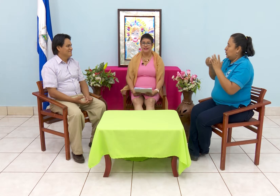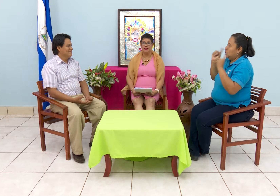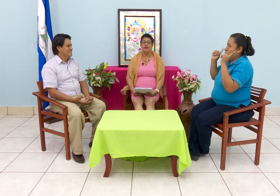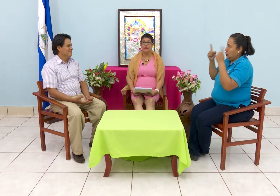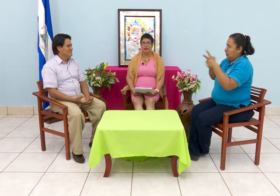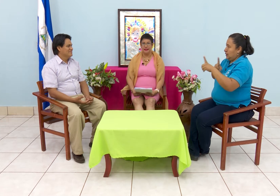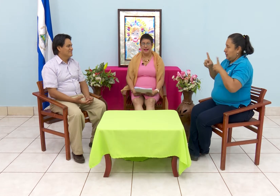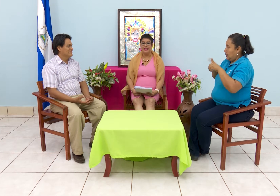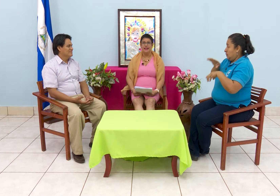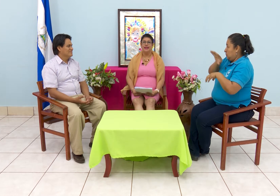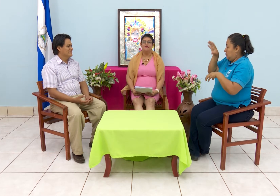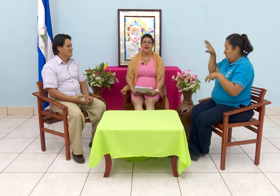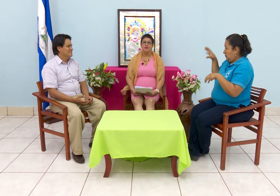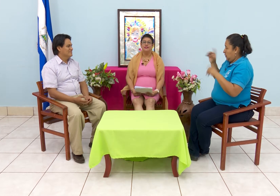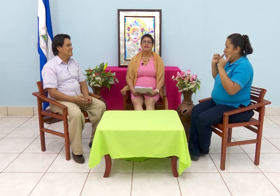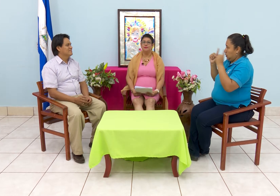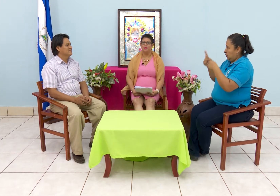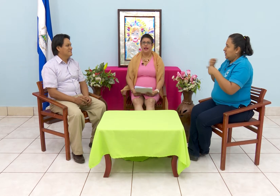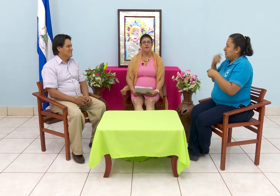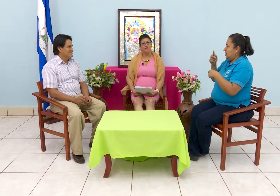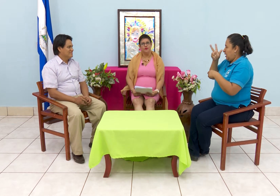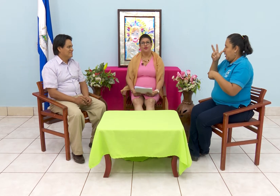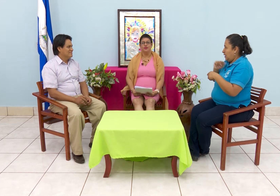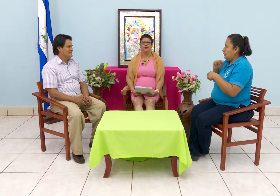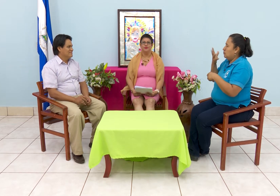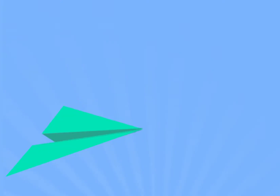delegación departamental. Veamos este reportaje, muy bonito.